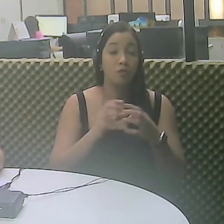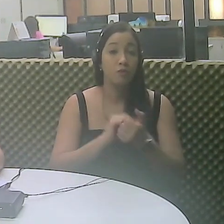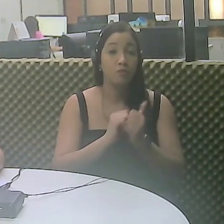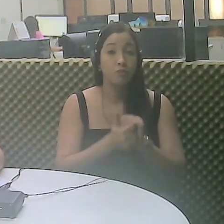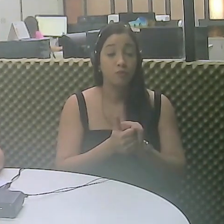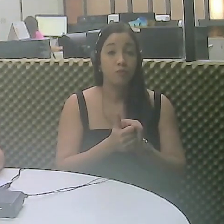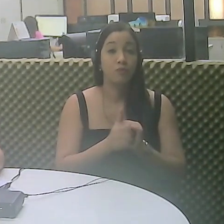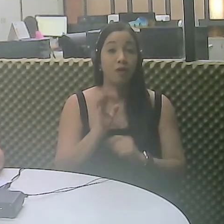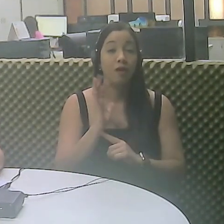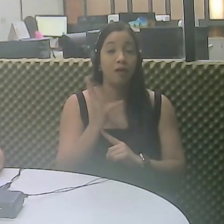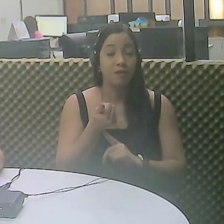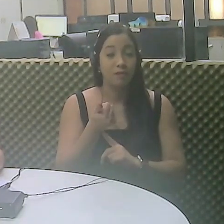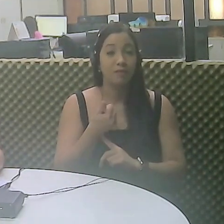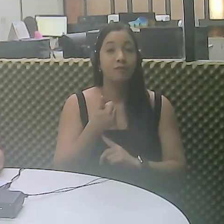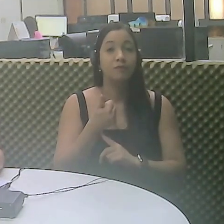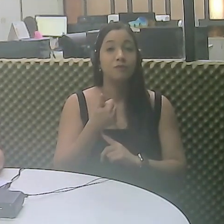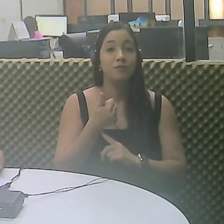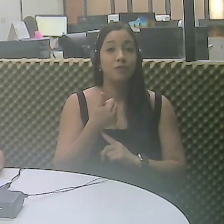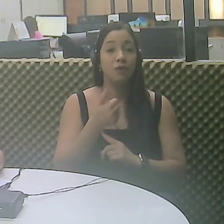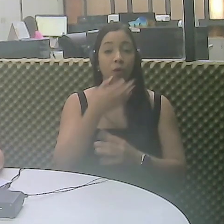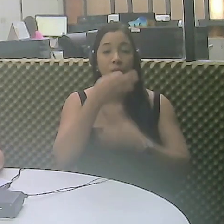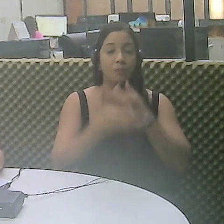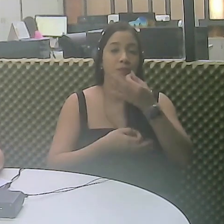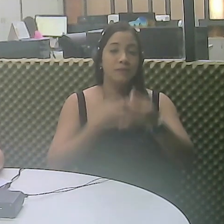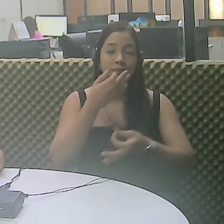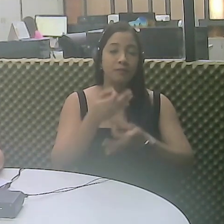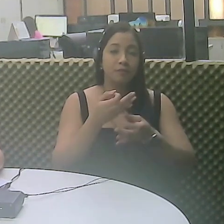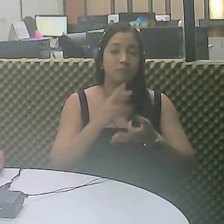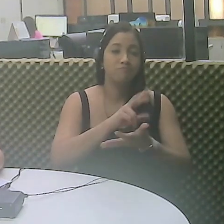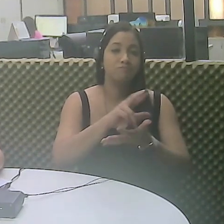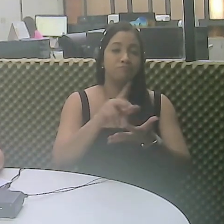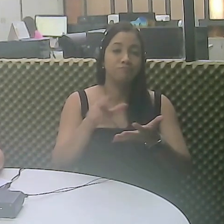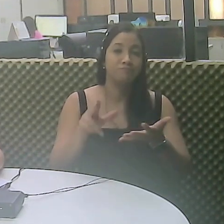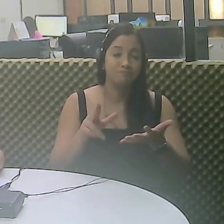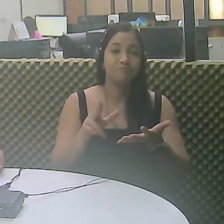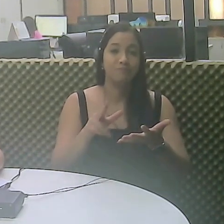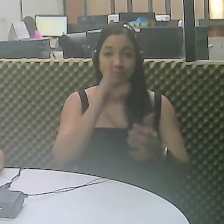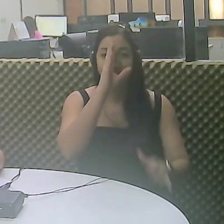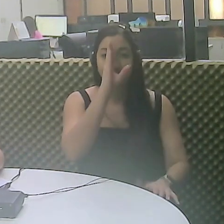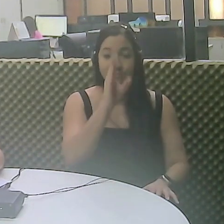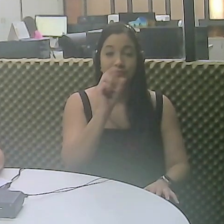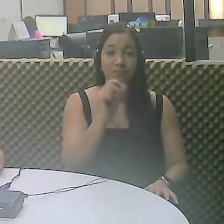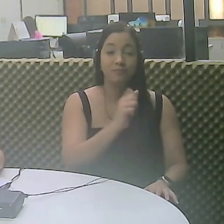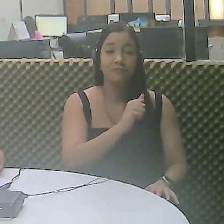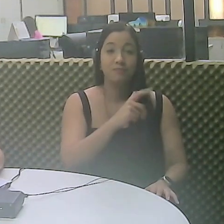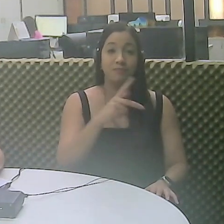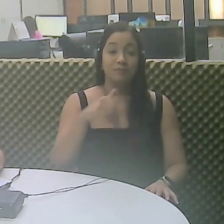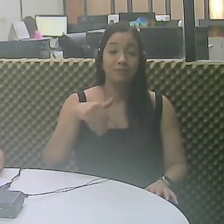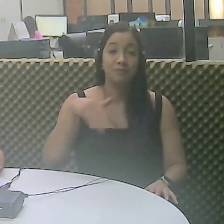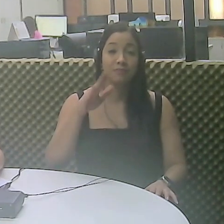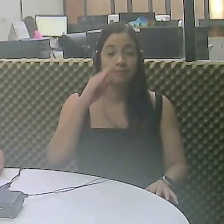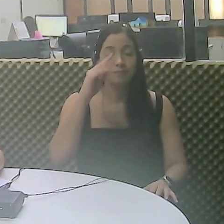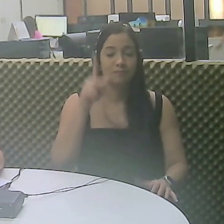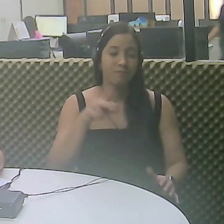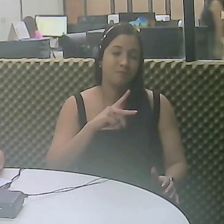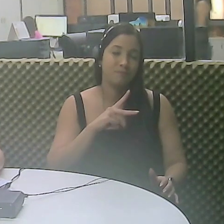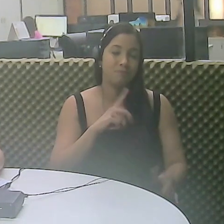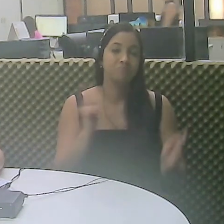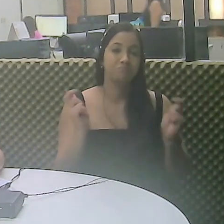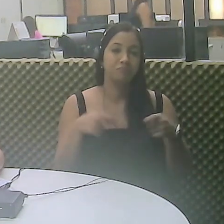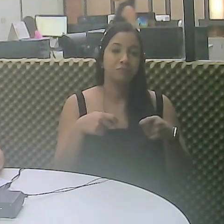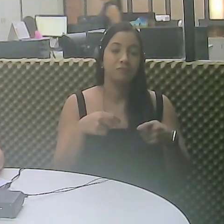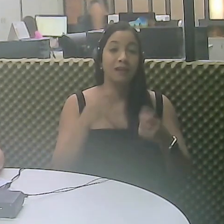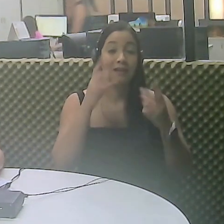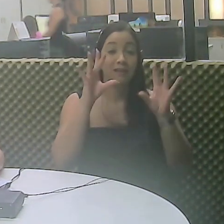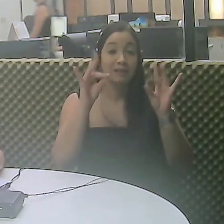esportivas, artísticas, formadores de opinião, entre outros, diretamente no aplicativo com mais privacidade.